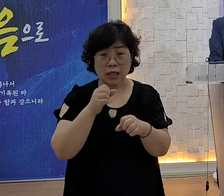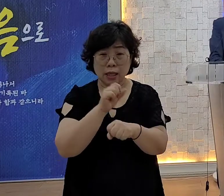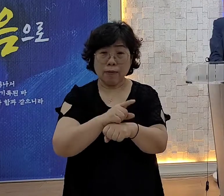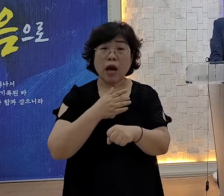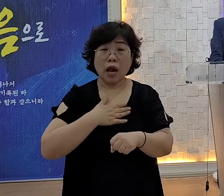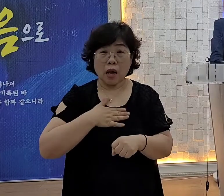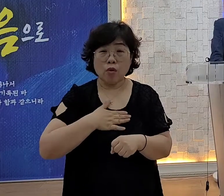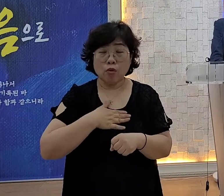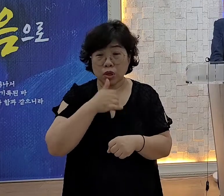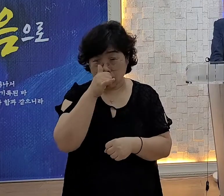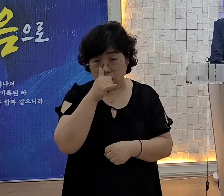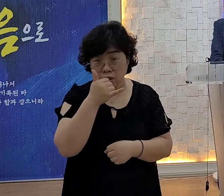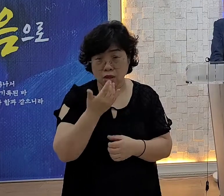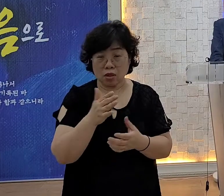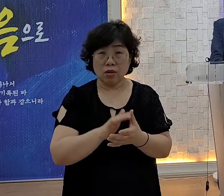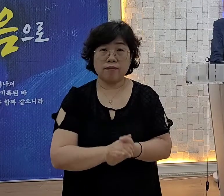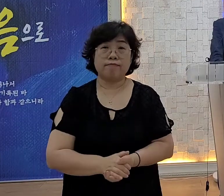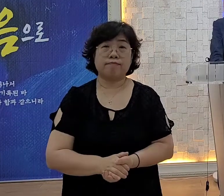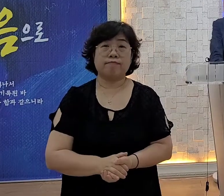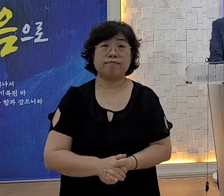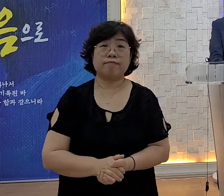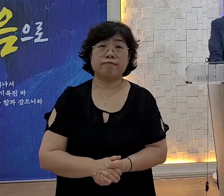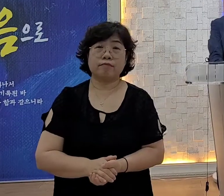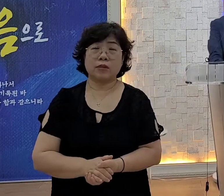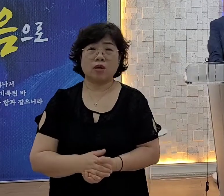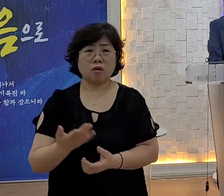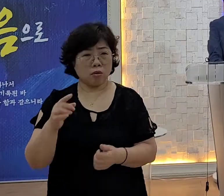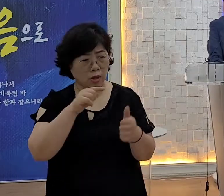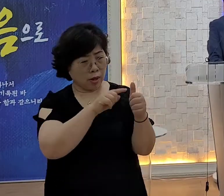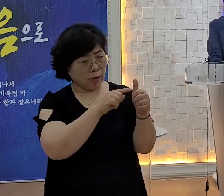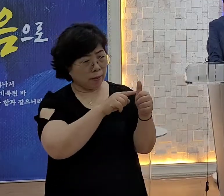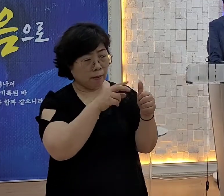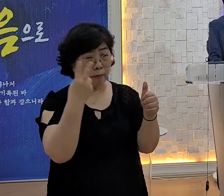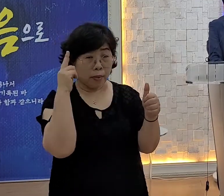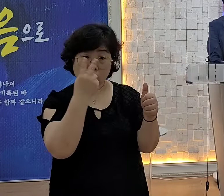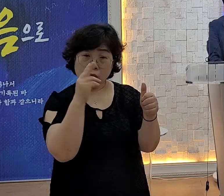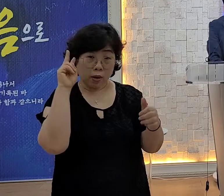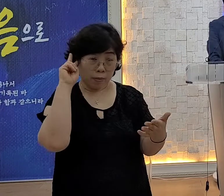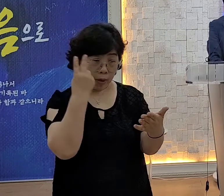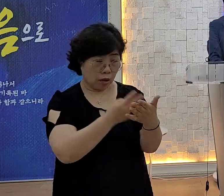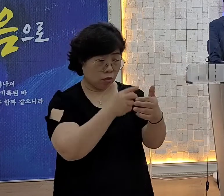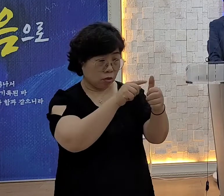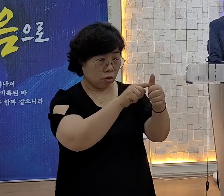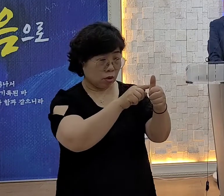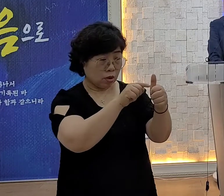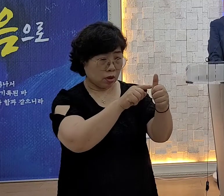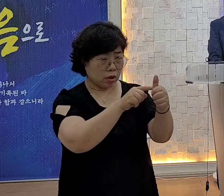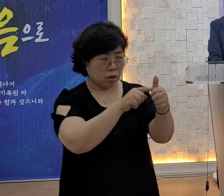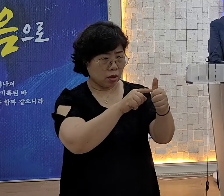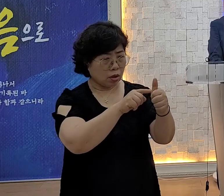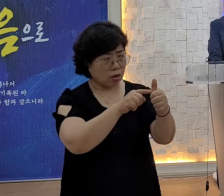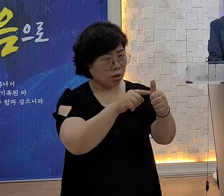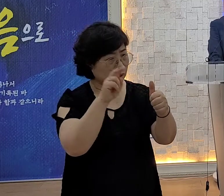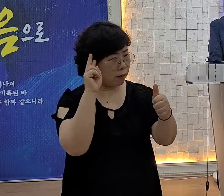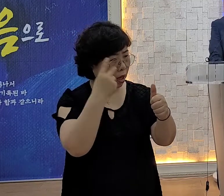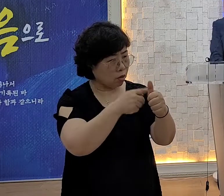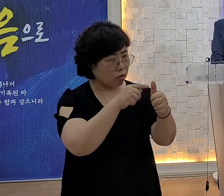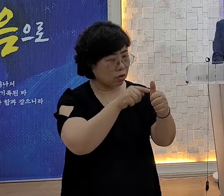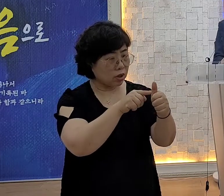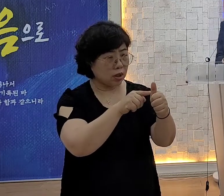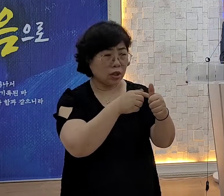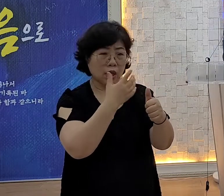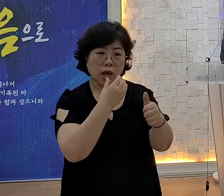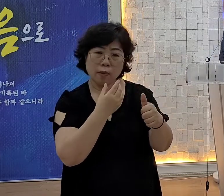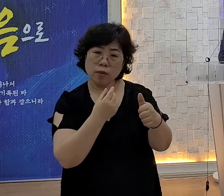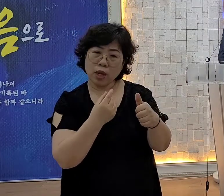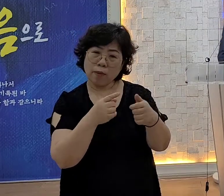말씀을 풀어나가는데 이 바울이요. 왜 그러면 1번으로 아브라함을 지목했을까요? 여기서부터